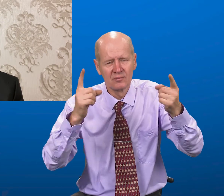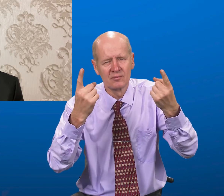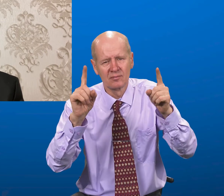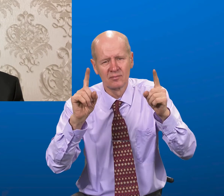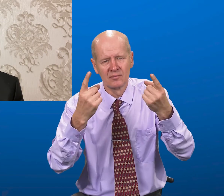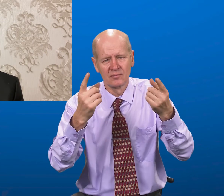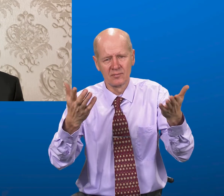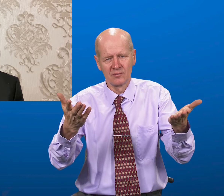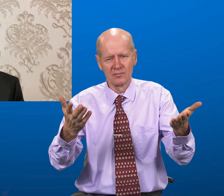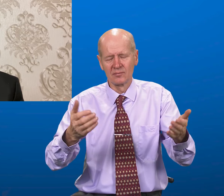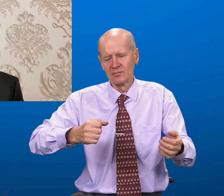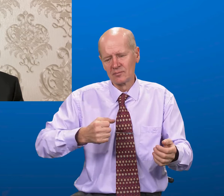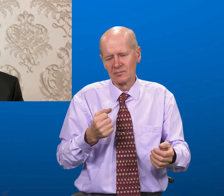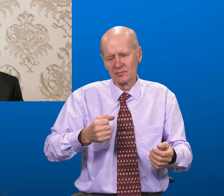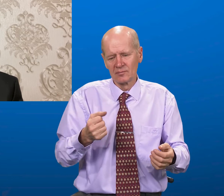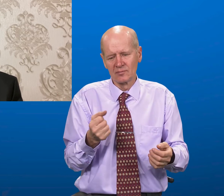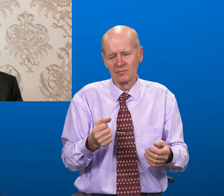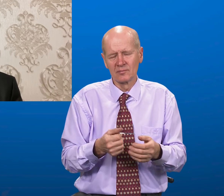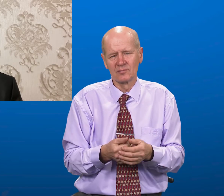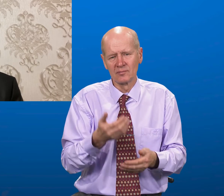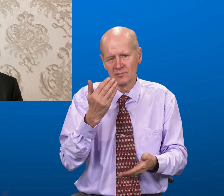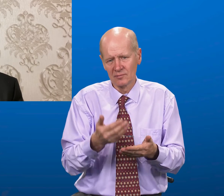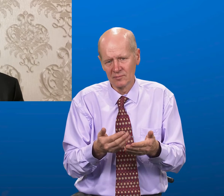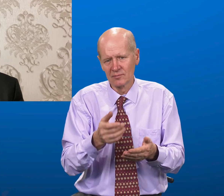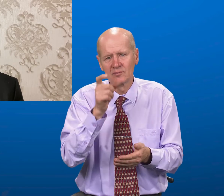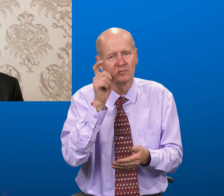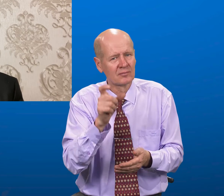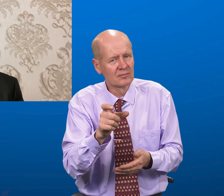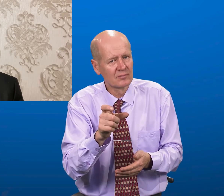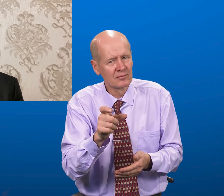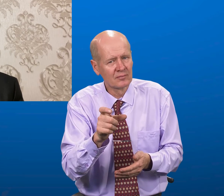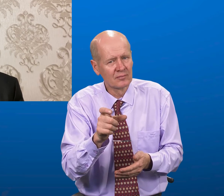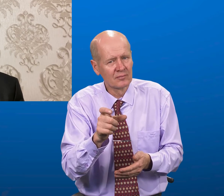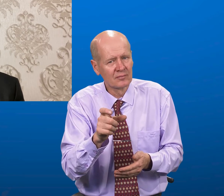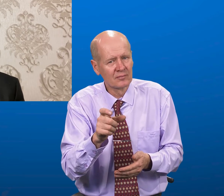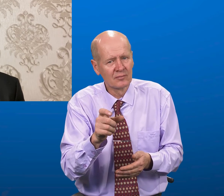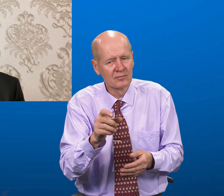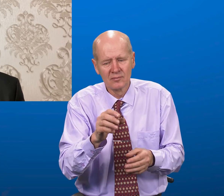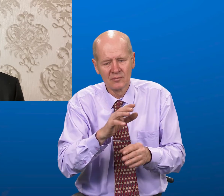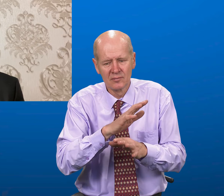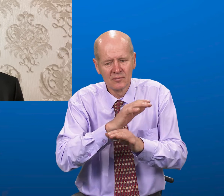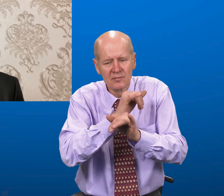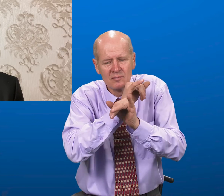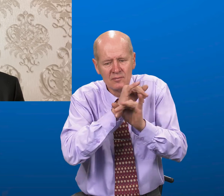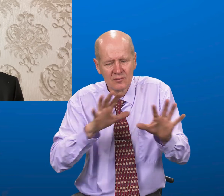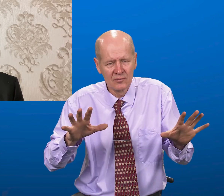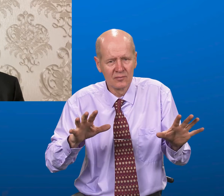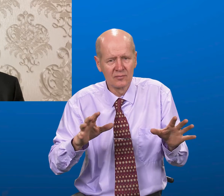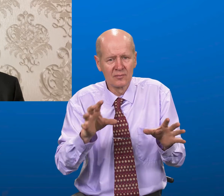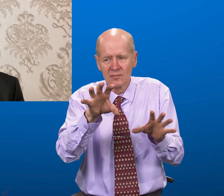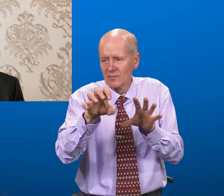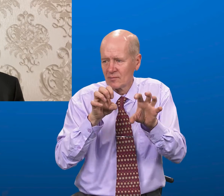убить. Почему, спрашивается? Друзья, если человек